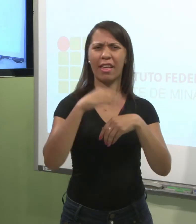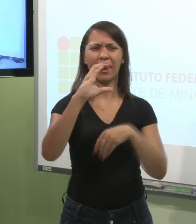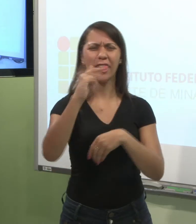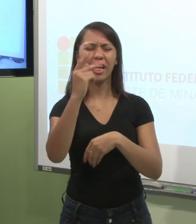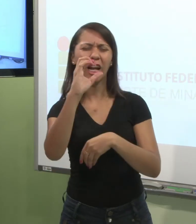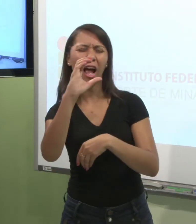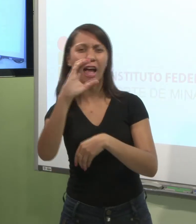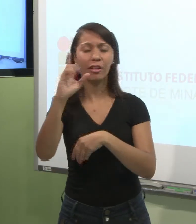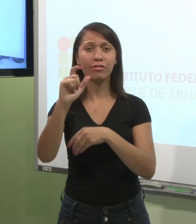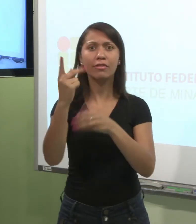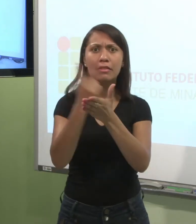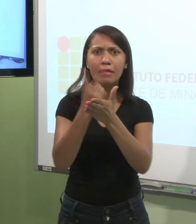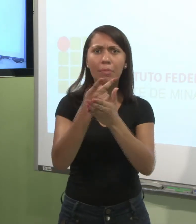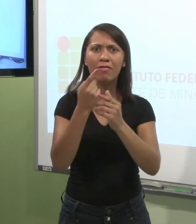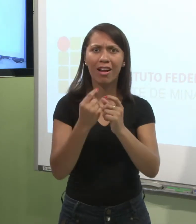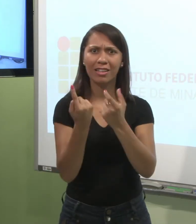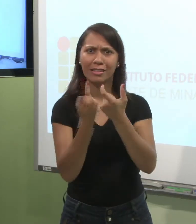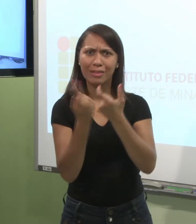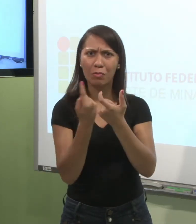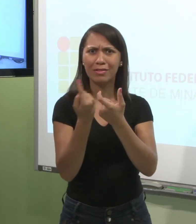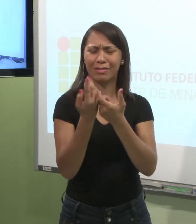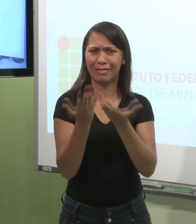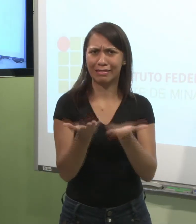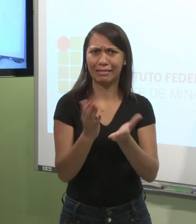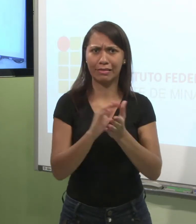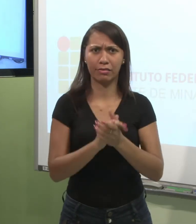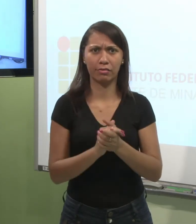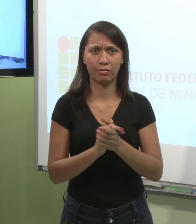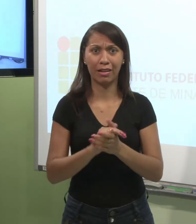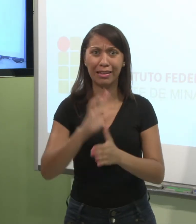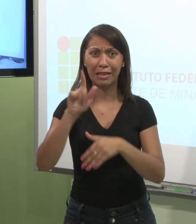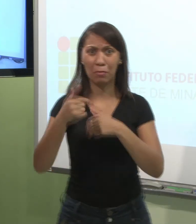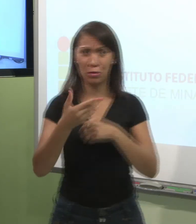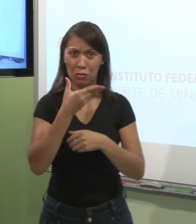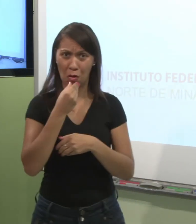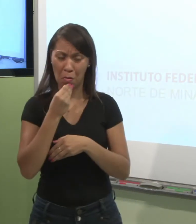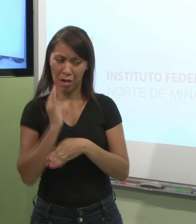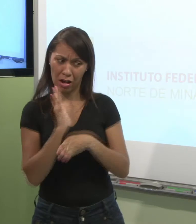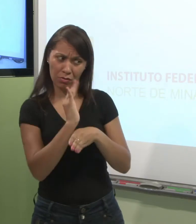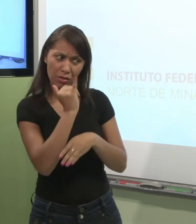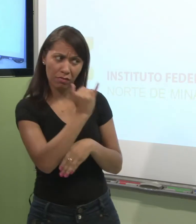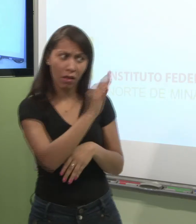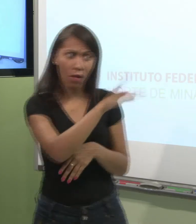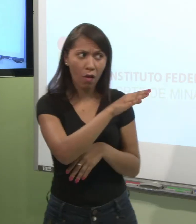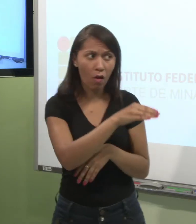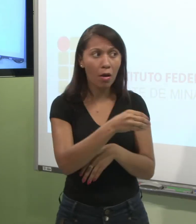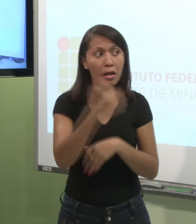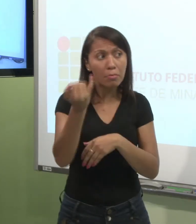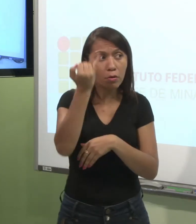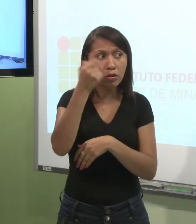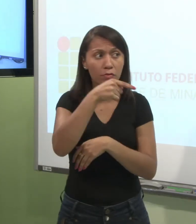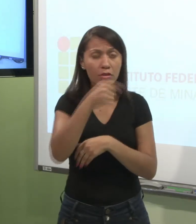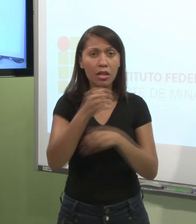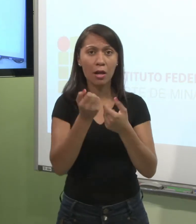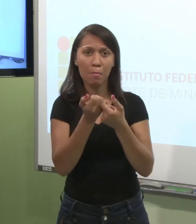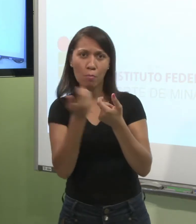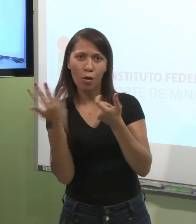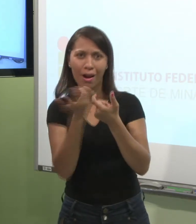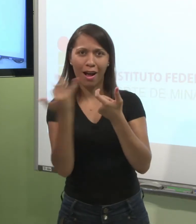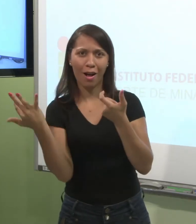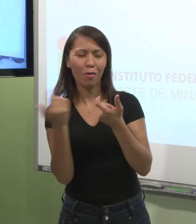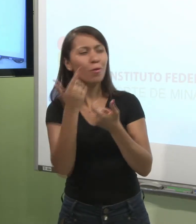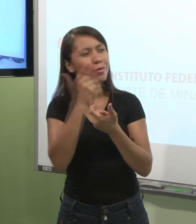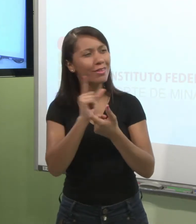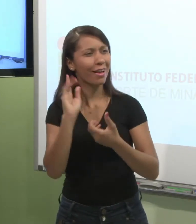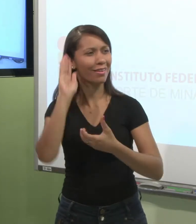Nessa hora, um assessor não aguenta mais, chama ele e sussurra no seu ouvido. Chefe, emprega o plural que você ganha mais